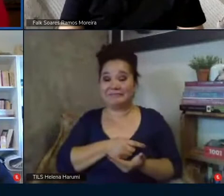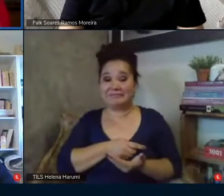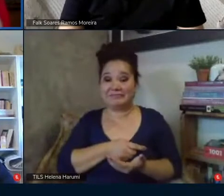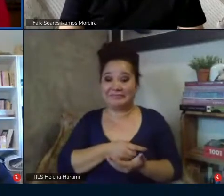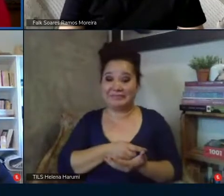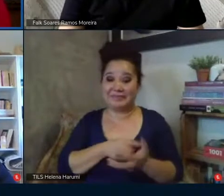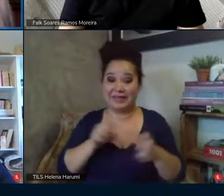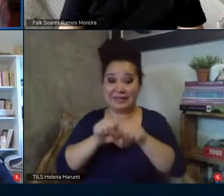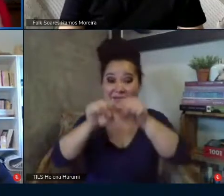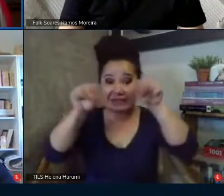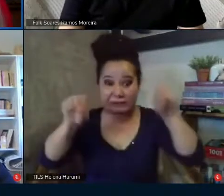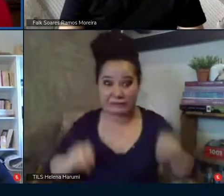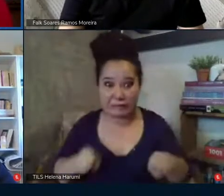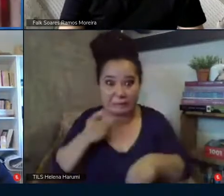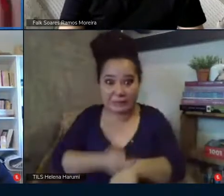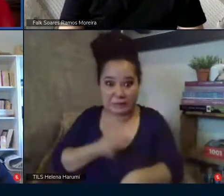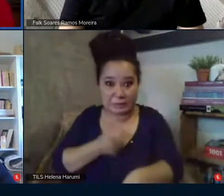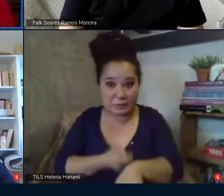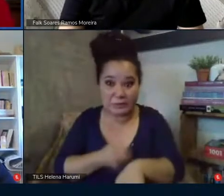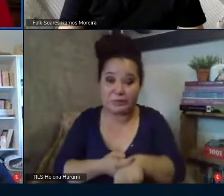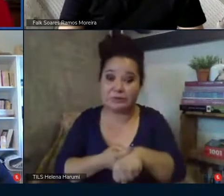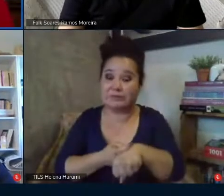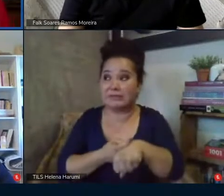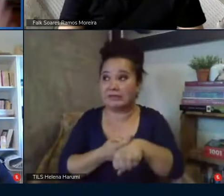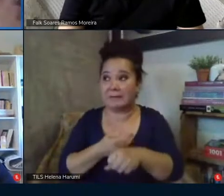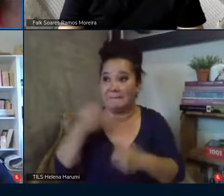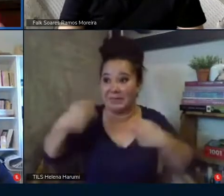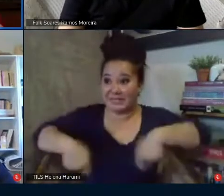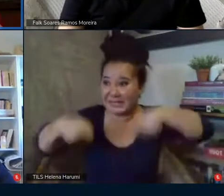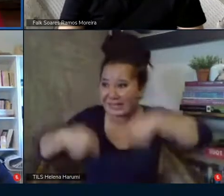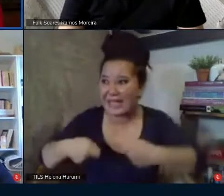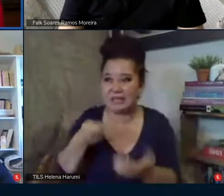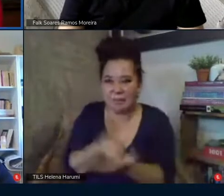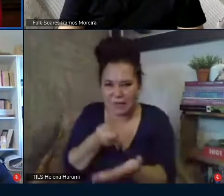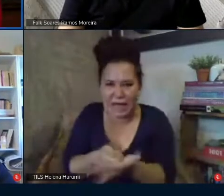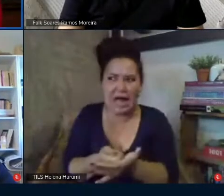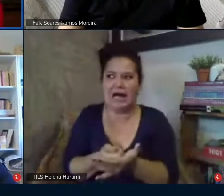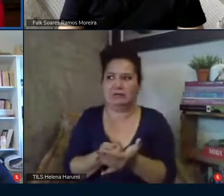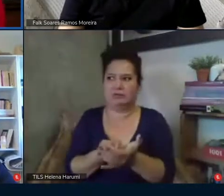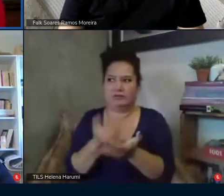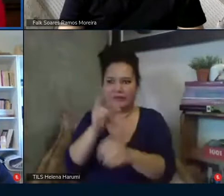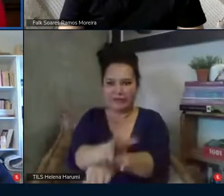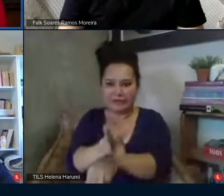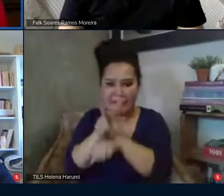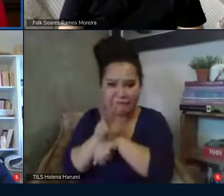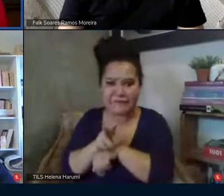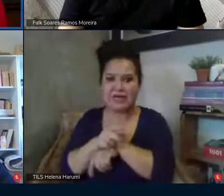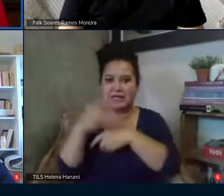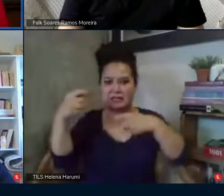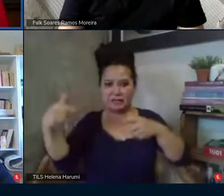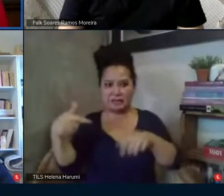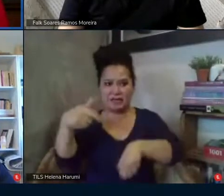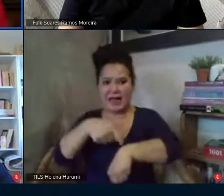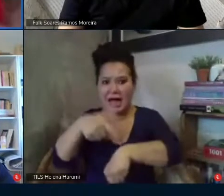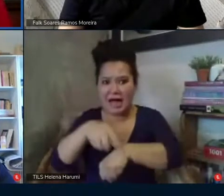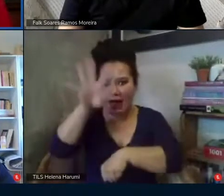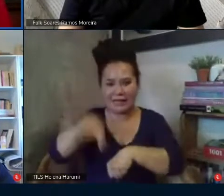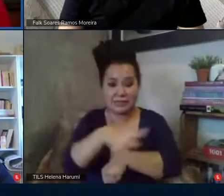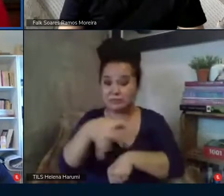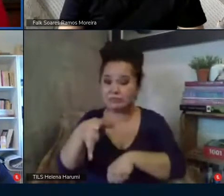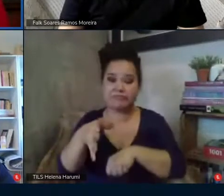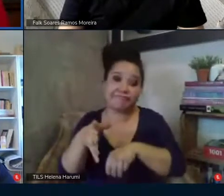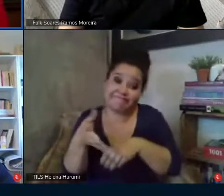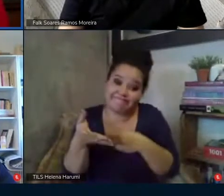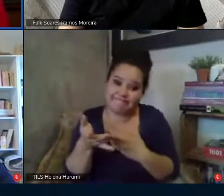não pode, não pode, tem de dizer pode, porque não se vai jogar fora uma tese por uma coisa que nós não temos, não causamos, não buscamos a